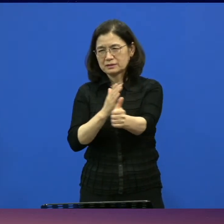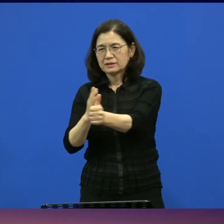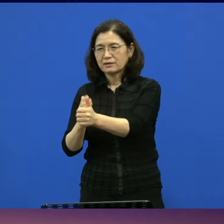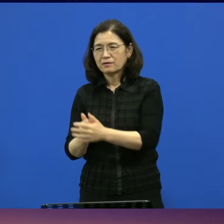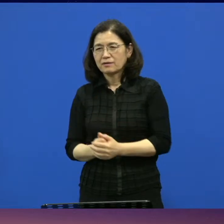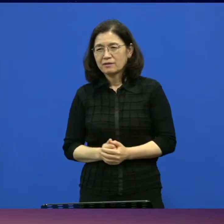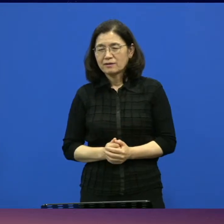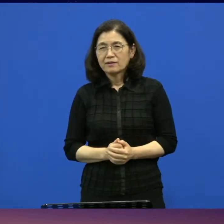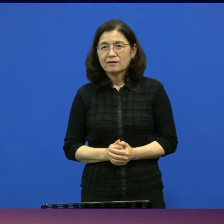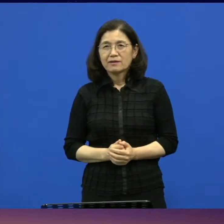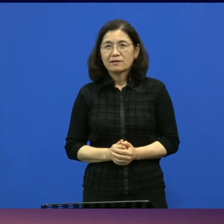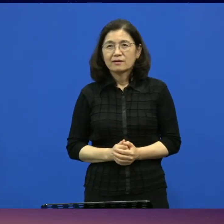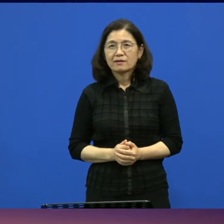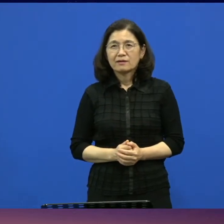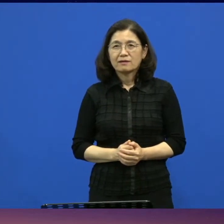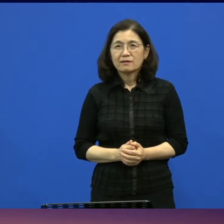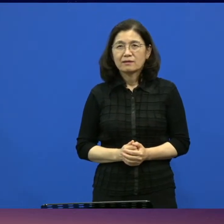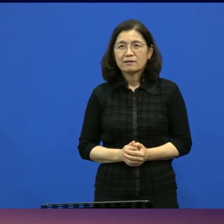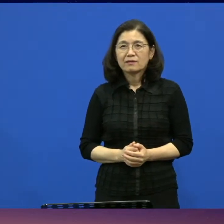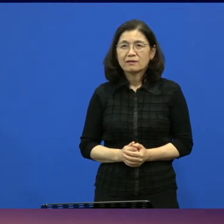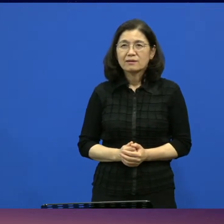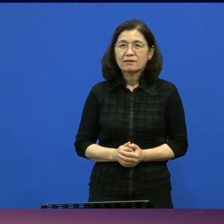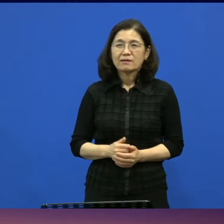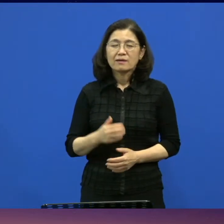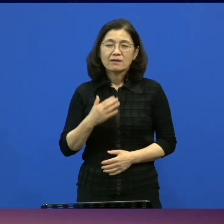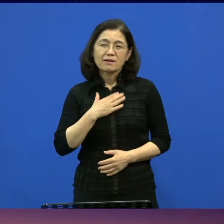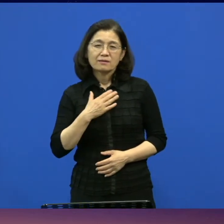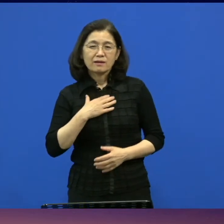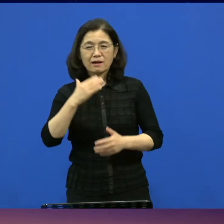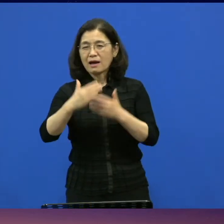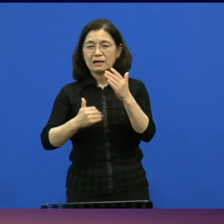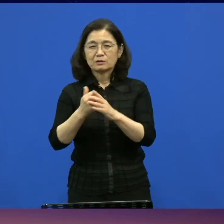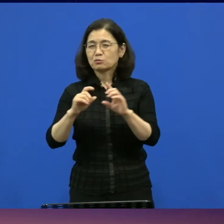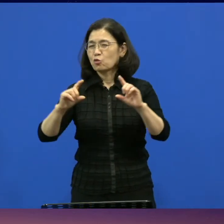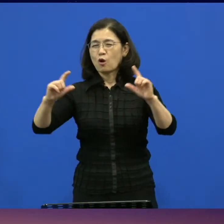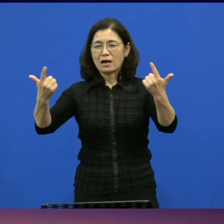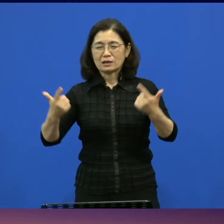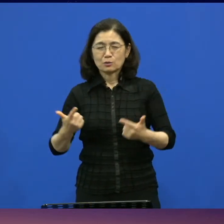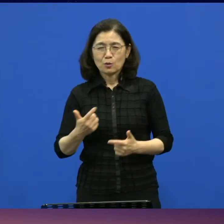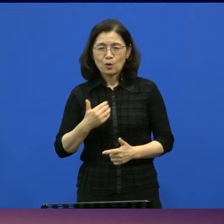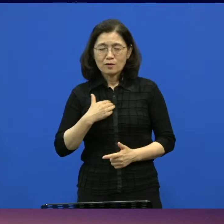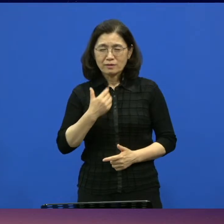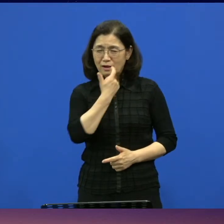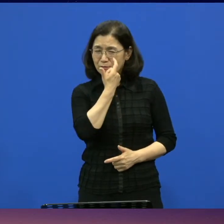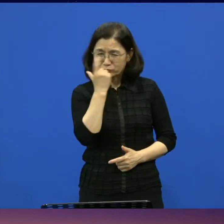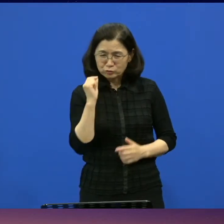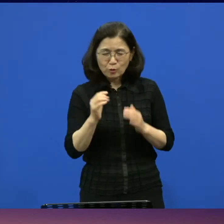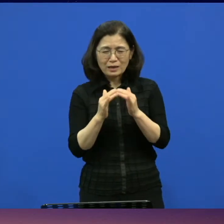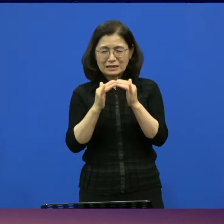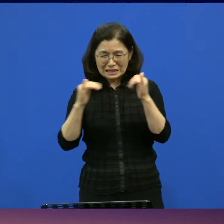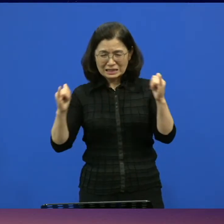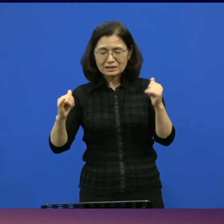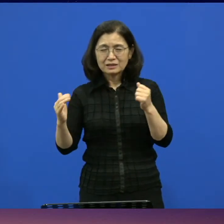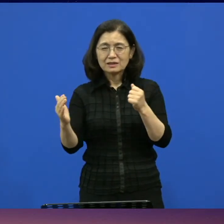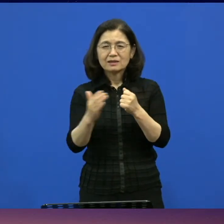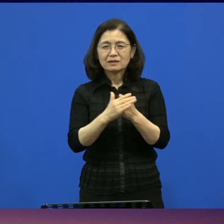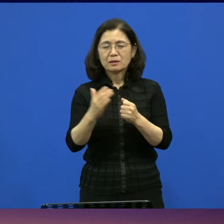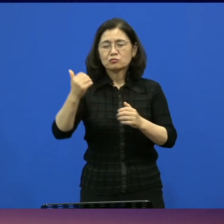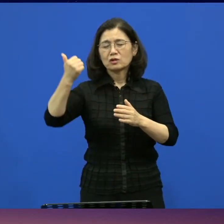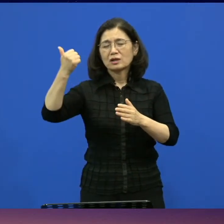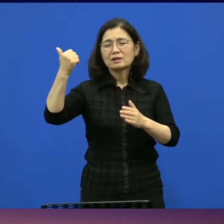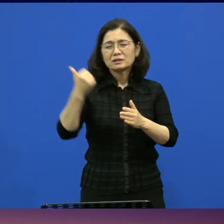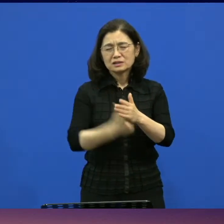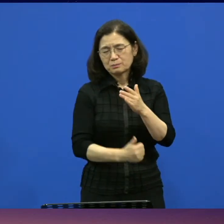내가 뭐라고 실패를 안 해요. 내가 뭐라고 부족하지 않는 것처럼 보이려고 그래요.